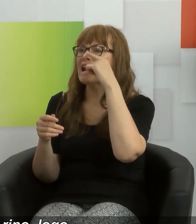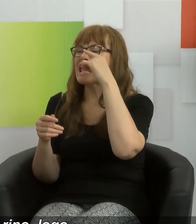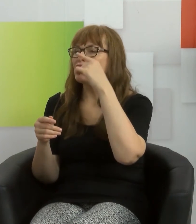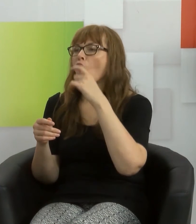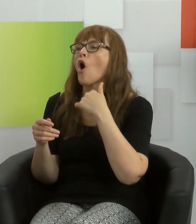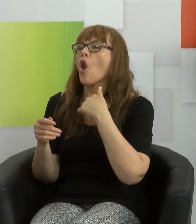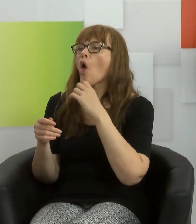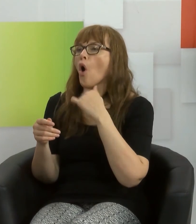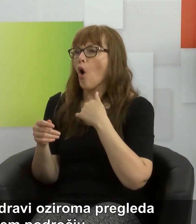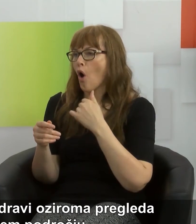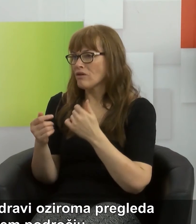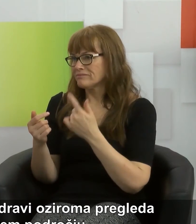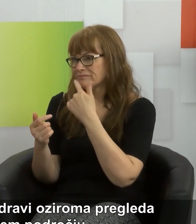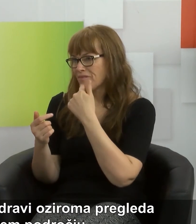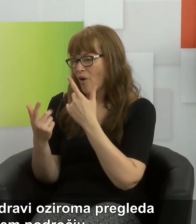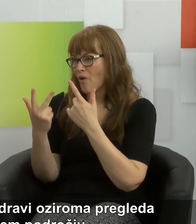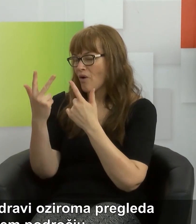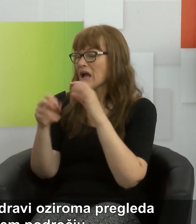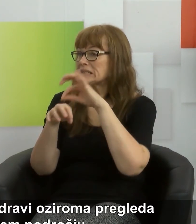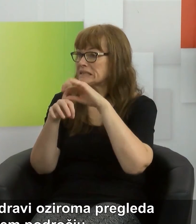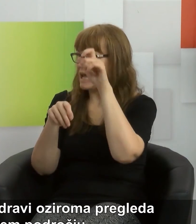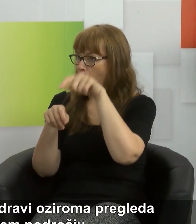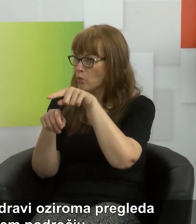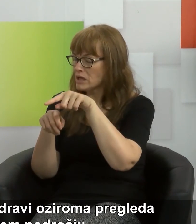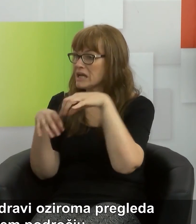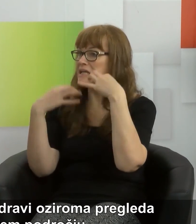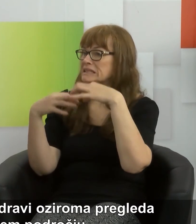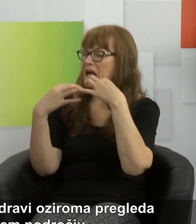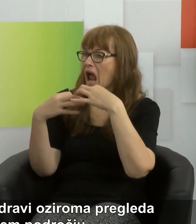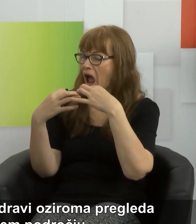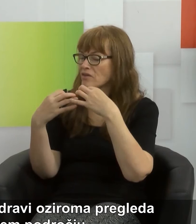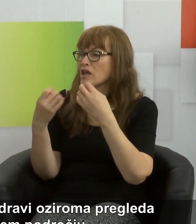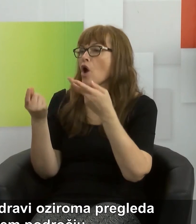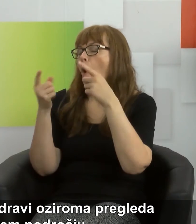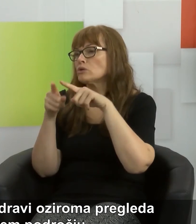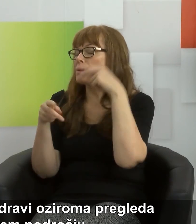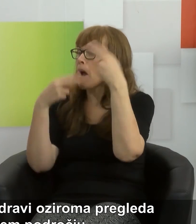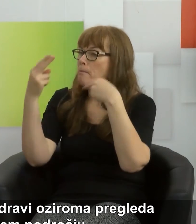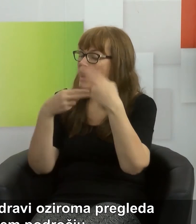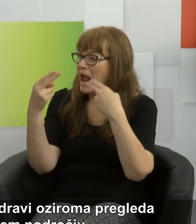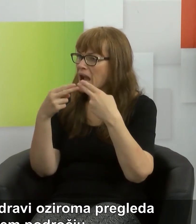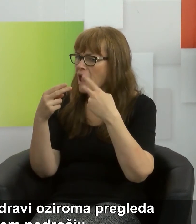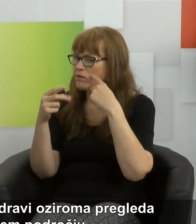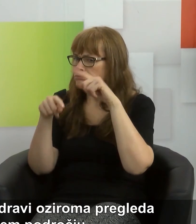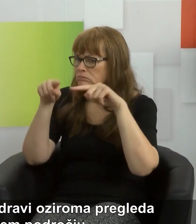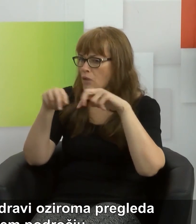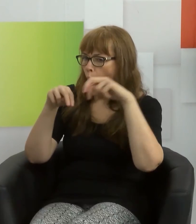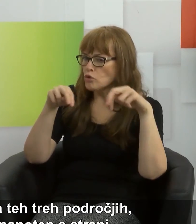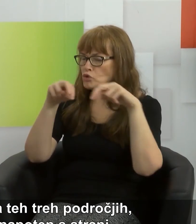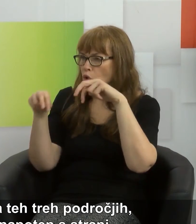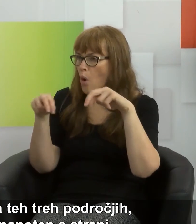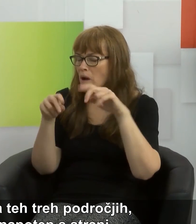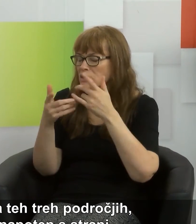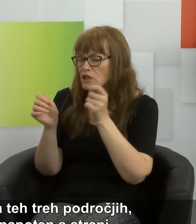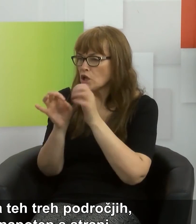otorinolog. Se pravi, je zdravnik, ki zdravi oziroma pregleda odstopanja na tem področju.